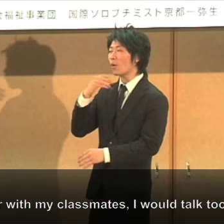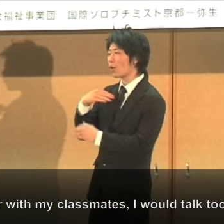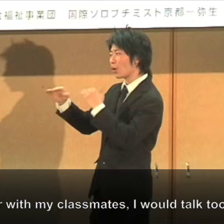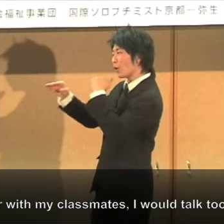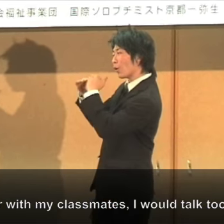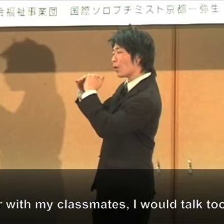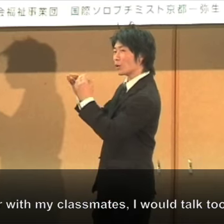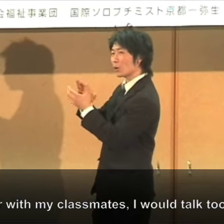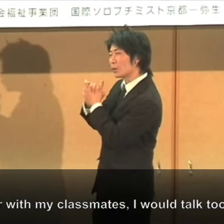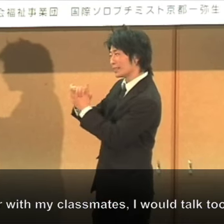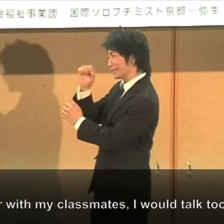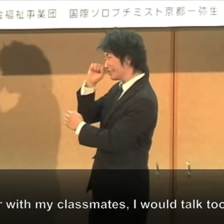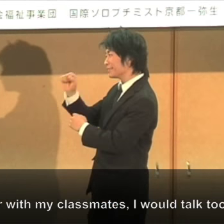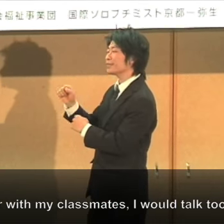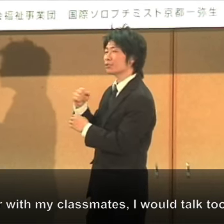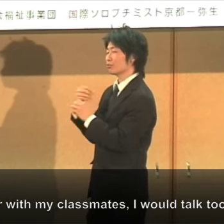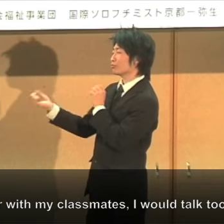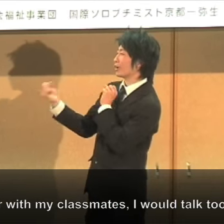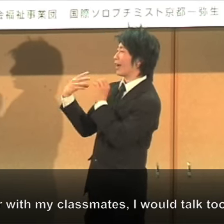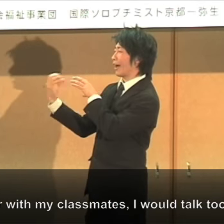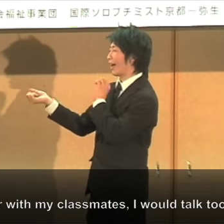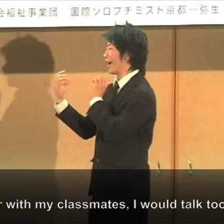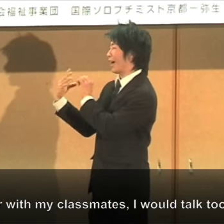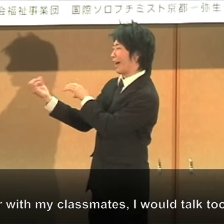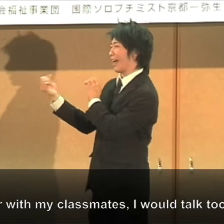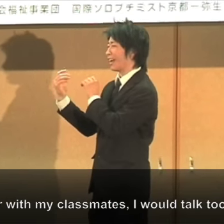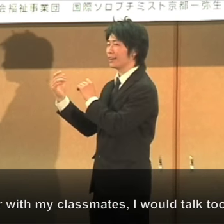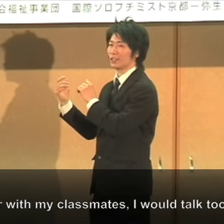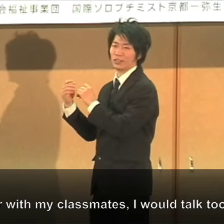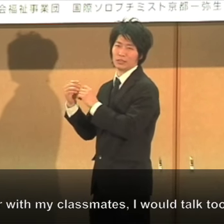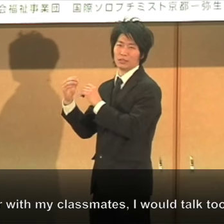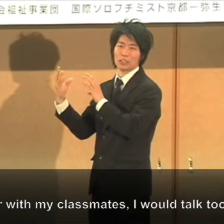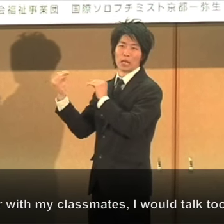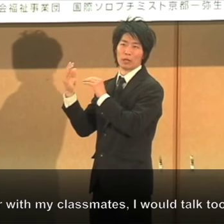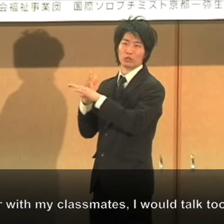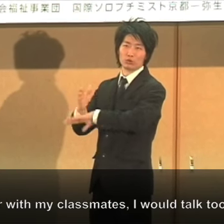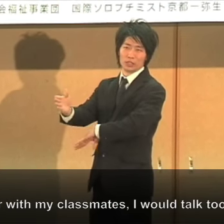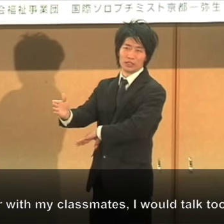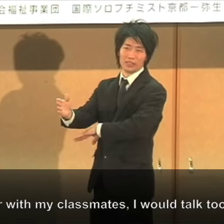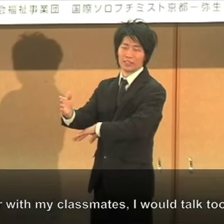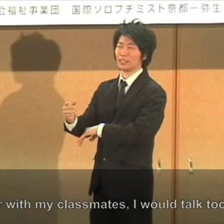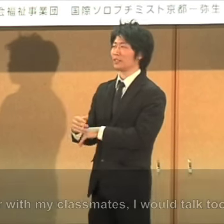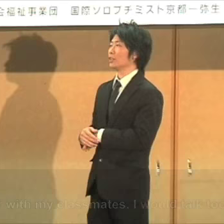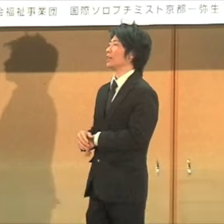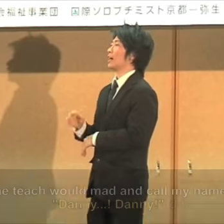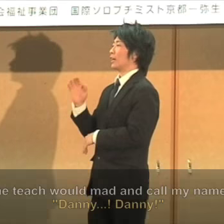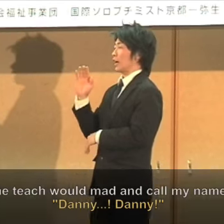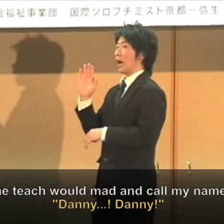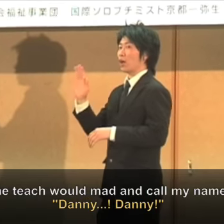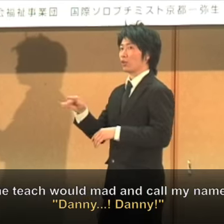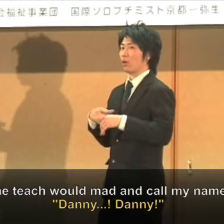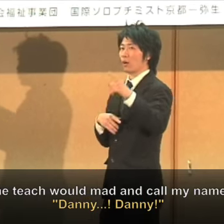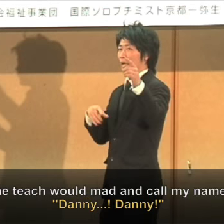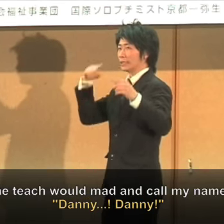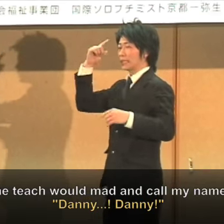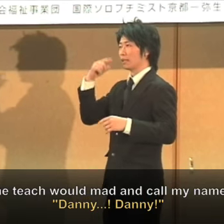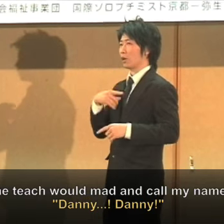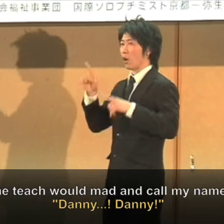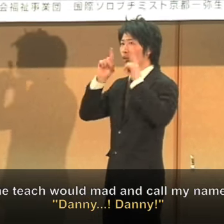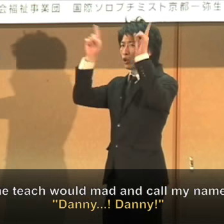って、おとなしかったんですけど、お友達と喋る時にもおしゃべりすぎでした。喋りすぎで先生が